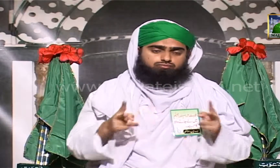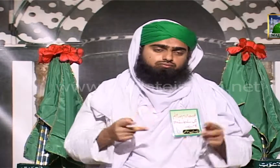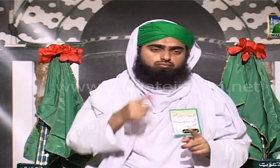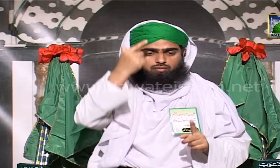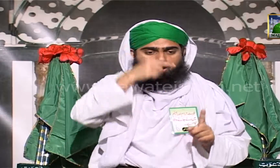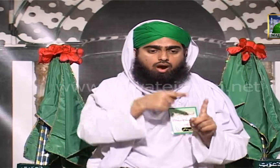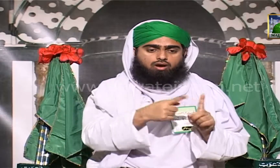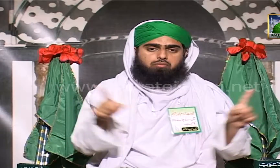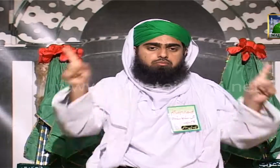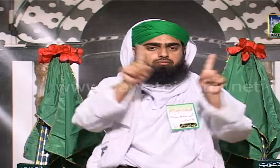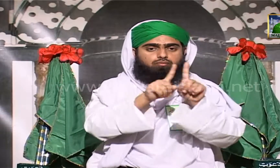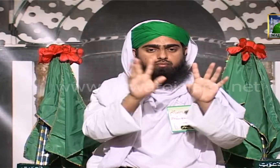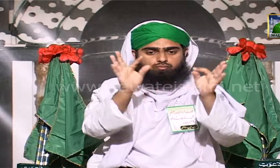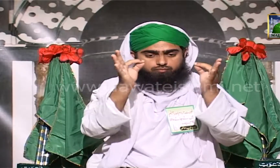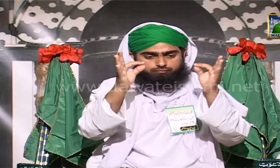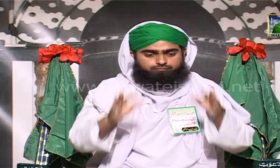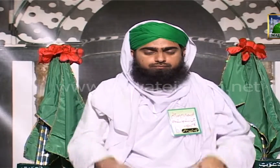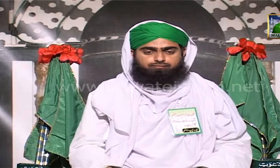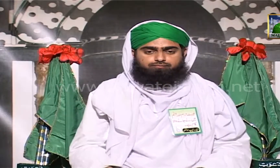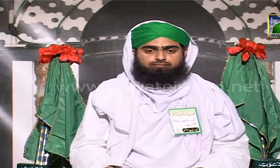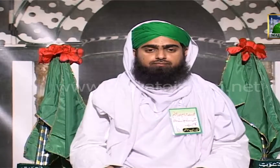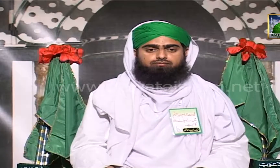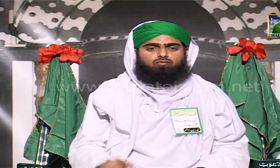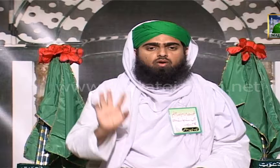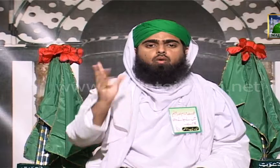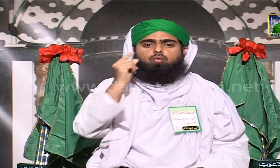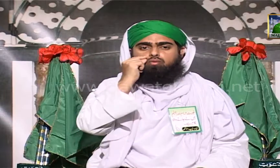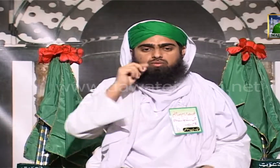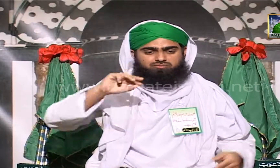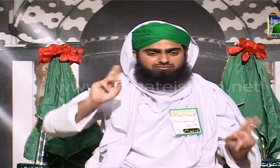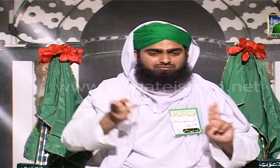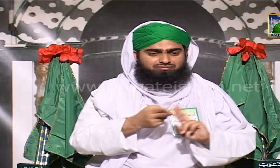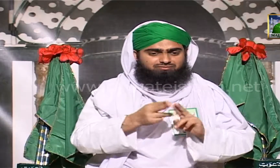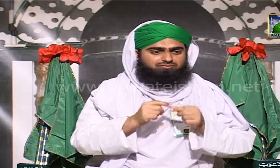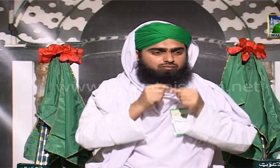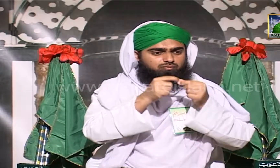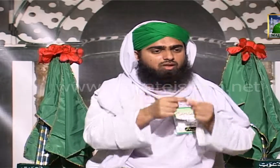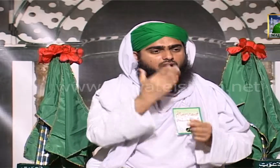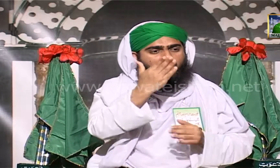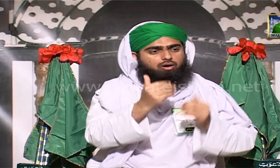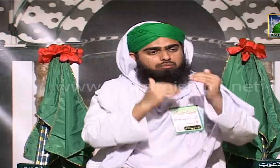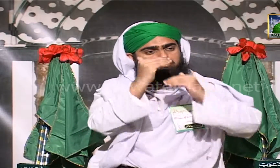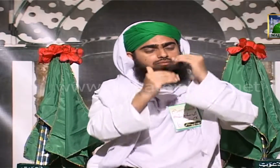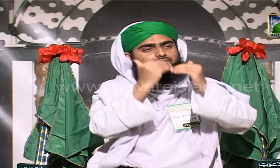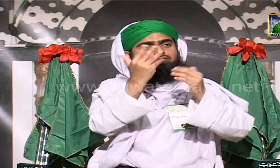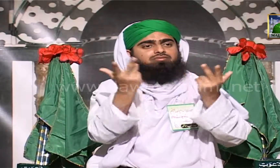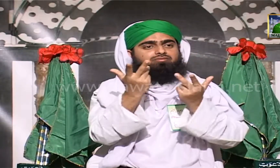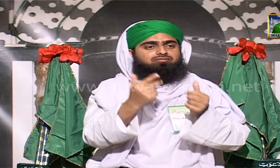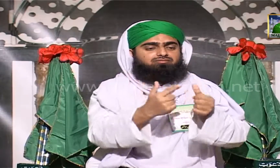گزرا۔ آپ کو کسی شخص نے یہ پوچھا کہ آپ کی ترقی کا راز کیا ہے